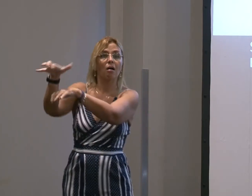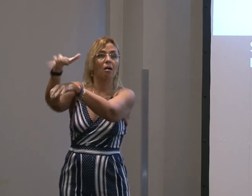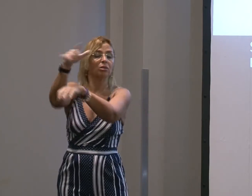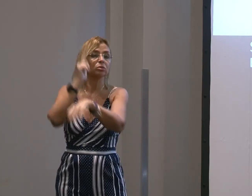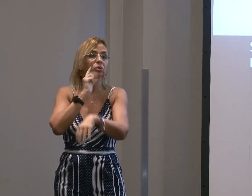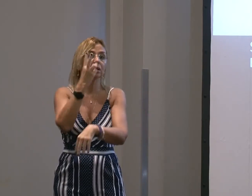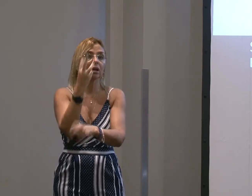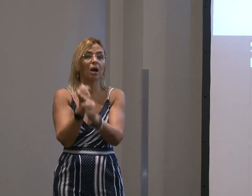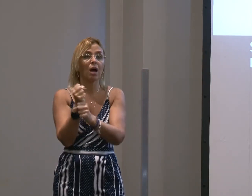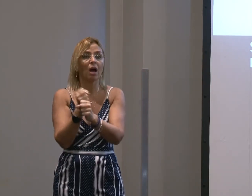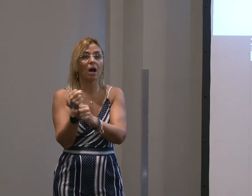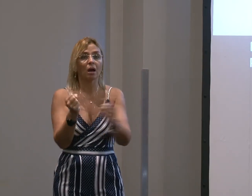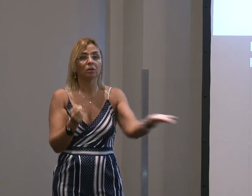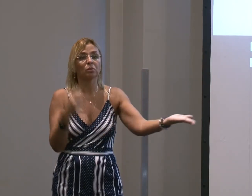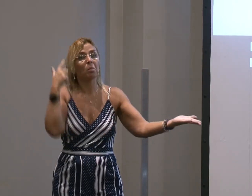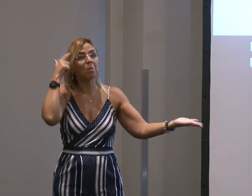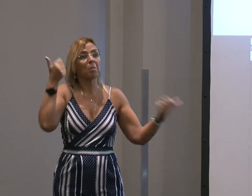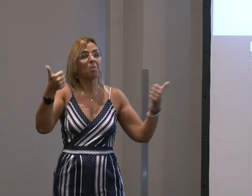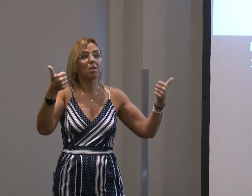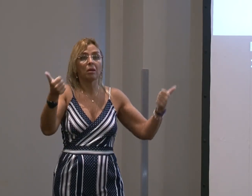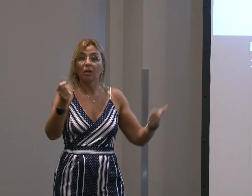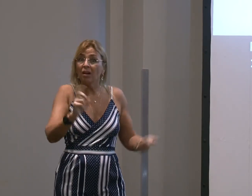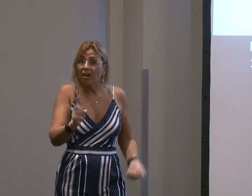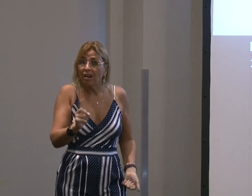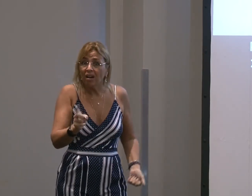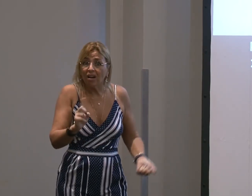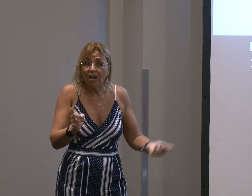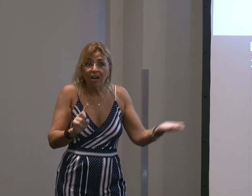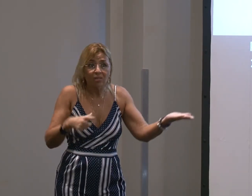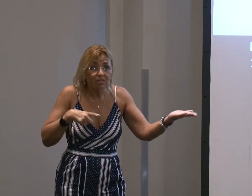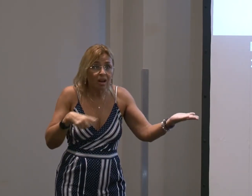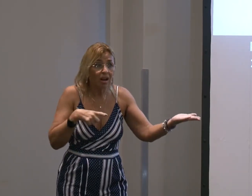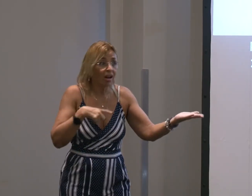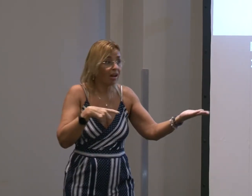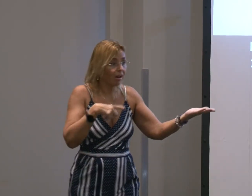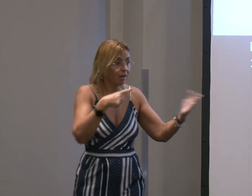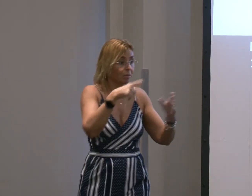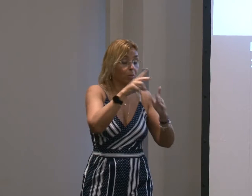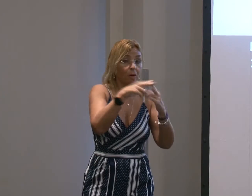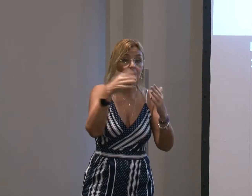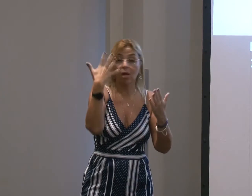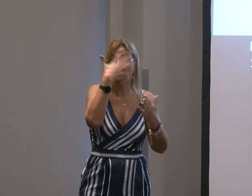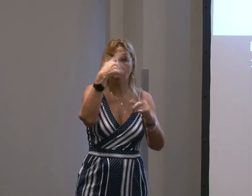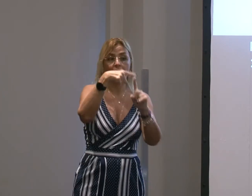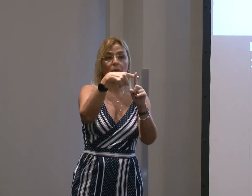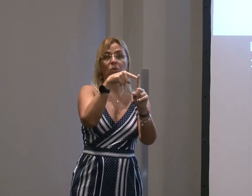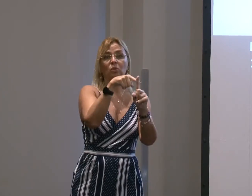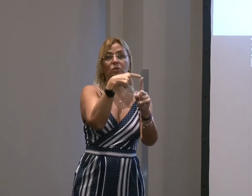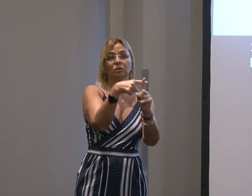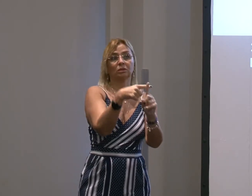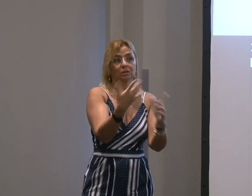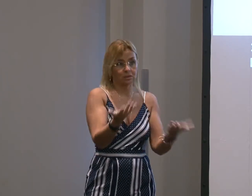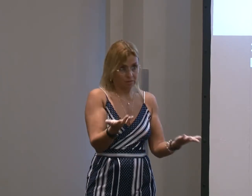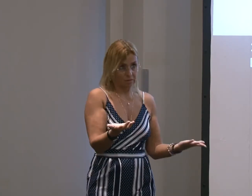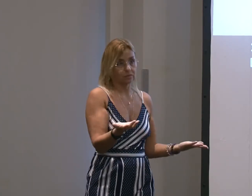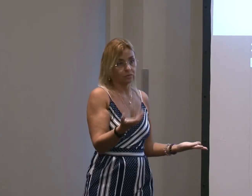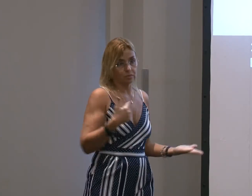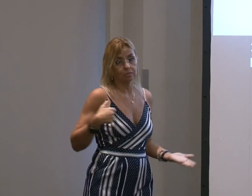sou positivo. E ele continuou por 3 anos sendo um vetor de transmissão do HIV, porque ele não entendia que o positivo